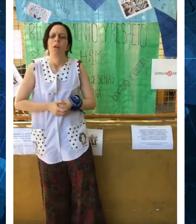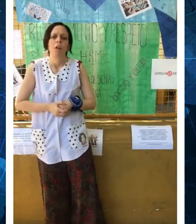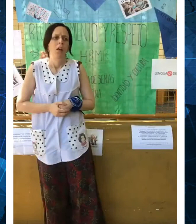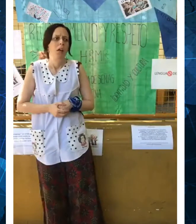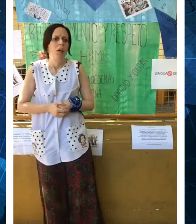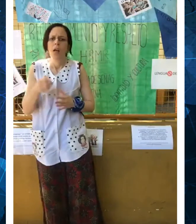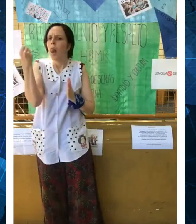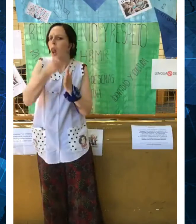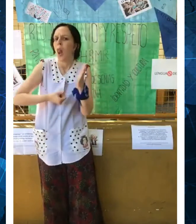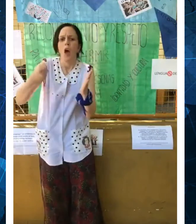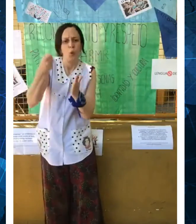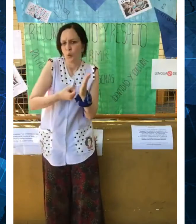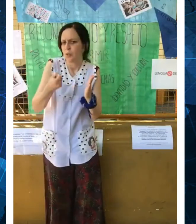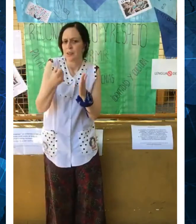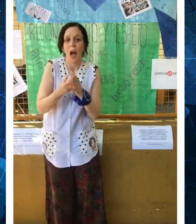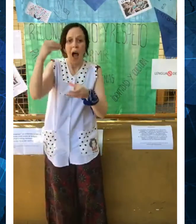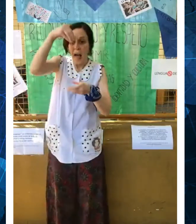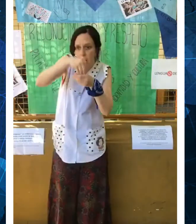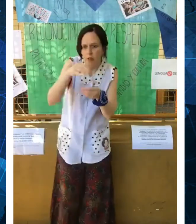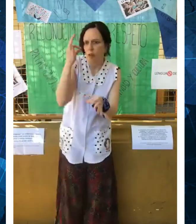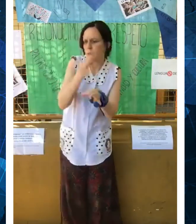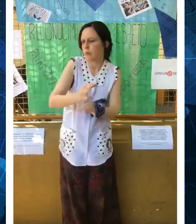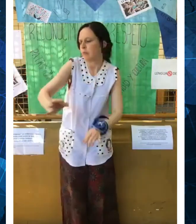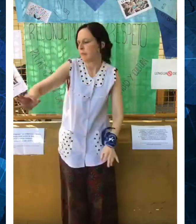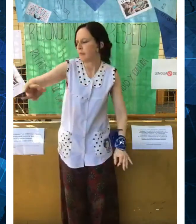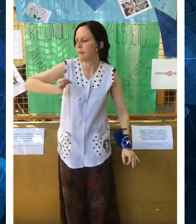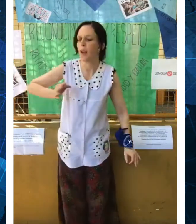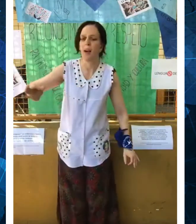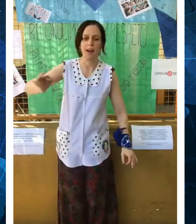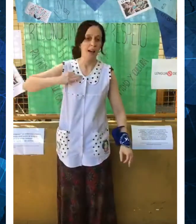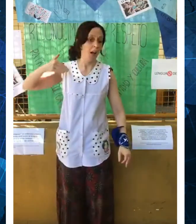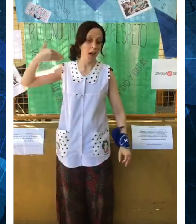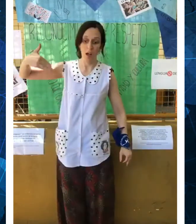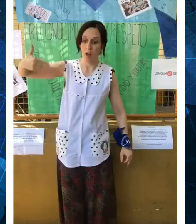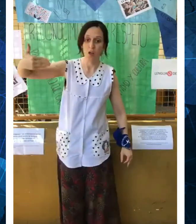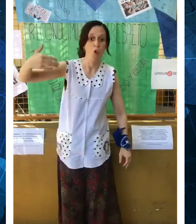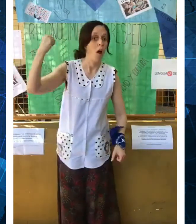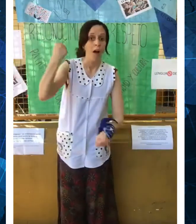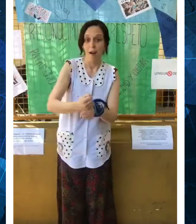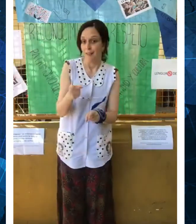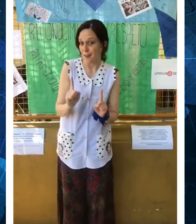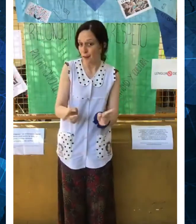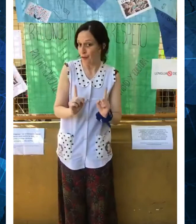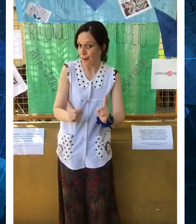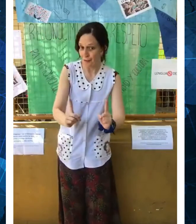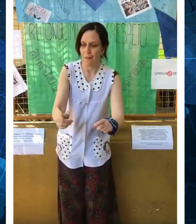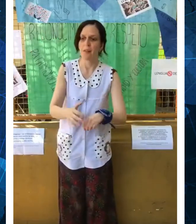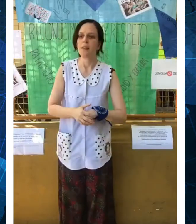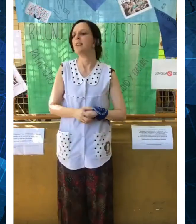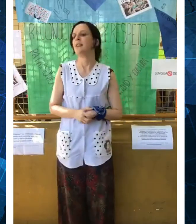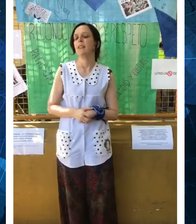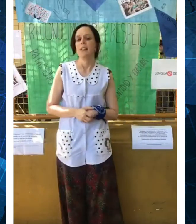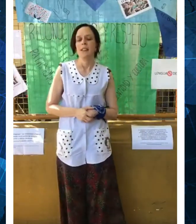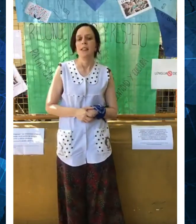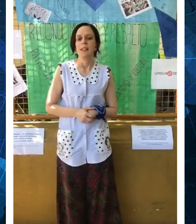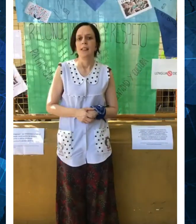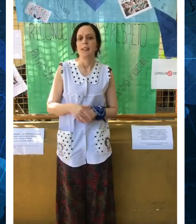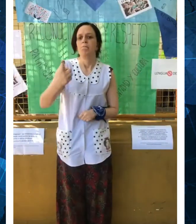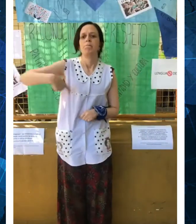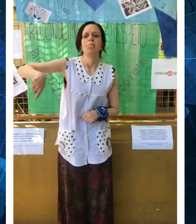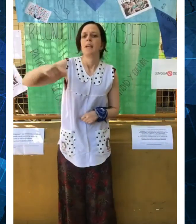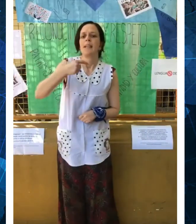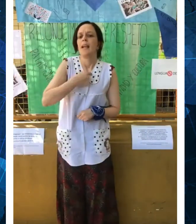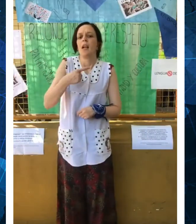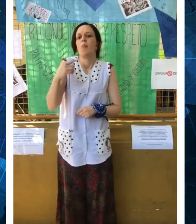Me uno a lo que ya dijeron mis compañeras, me uno a la lucha de tantos años dentro de la